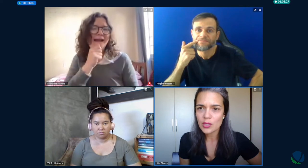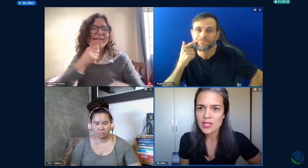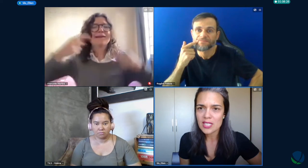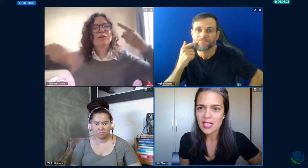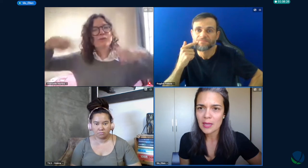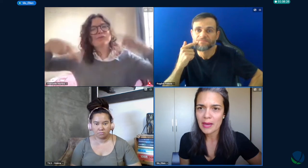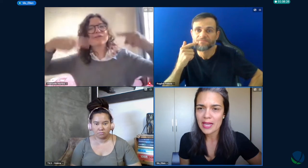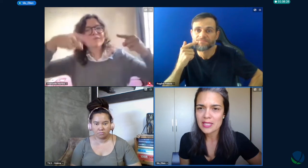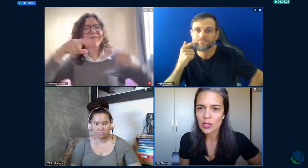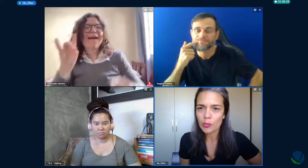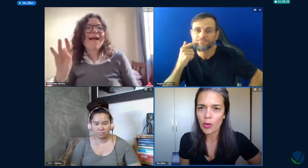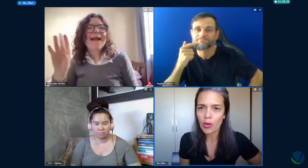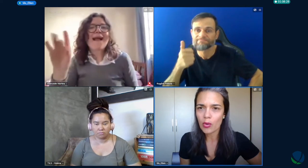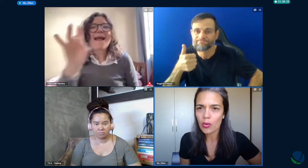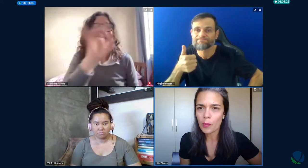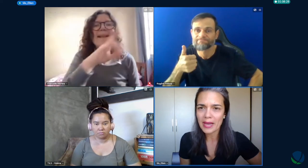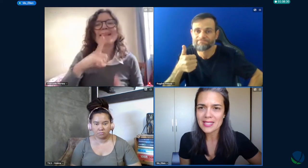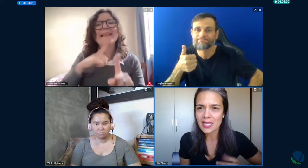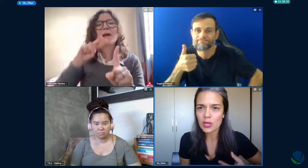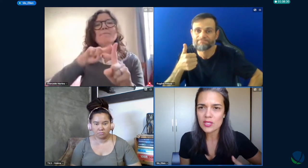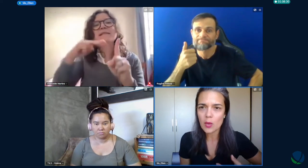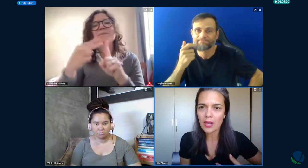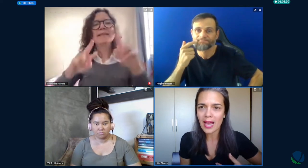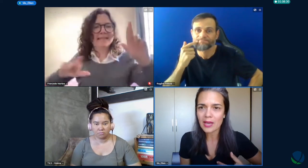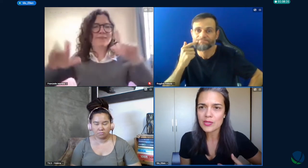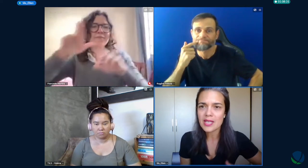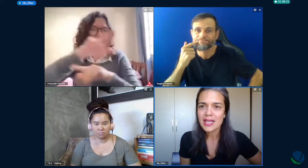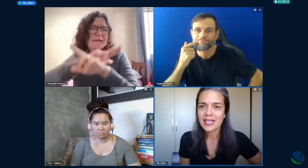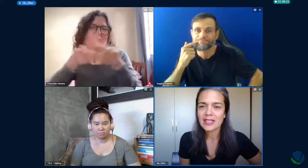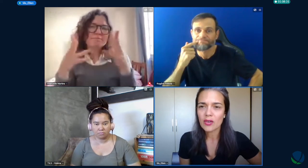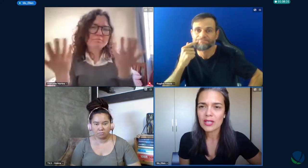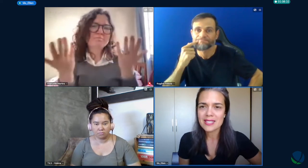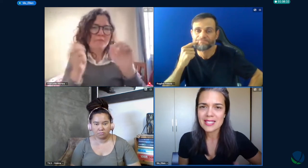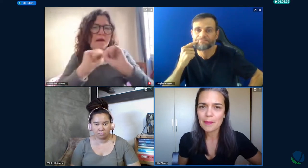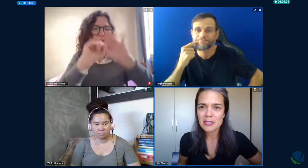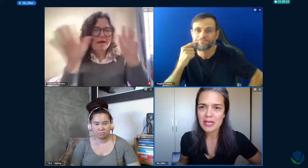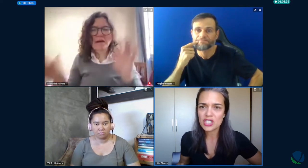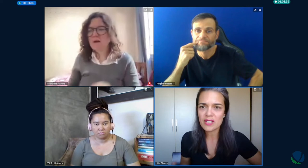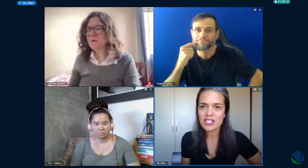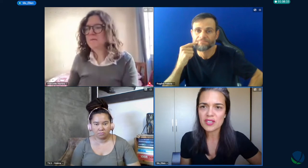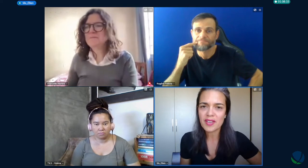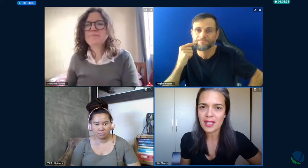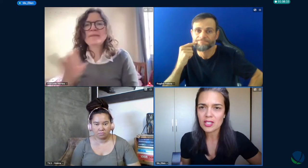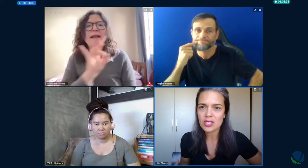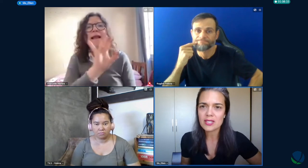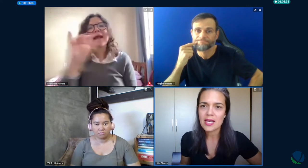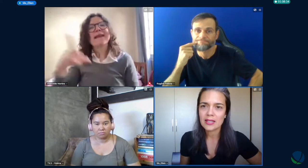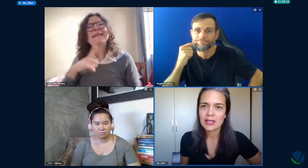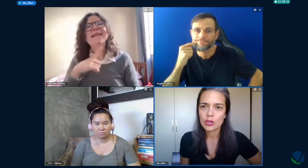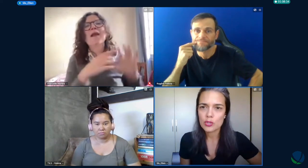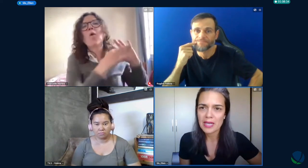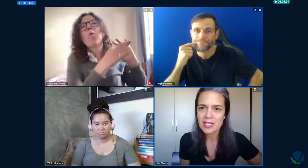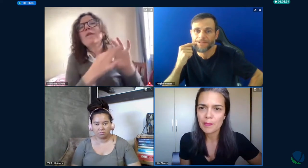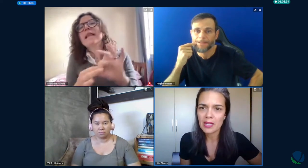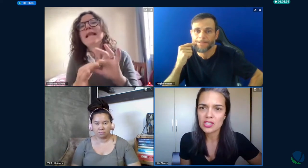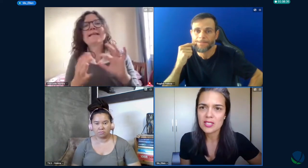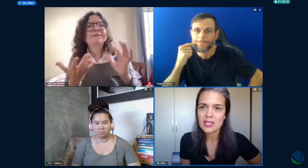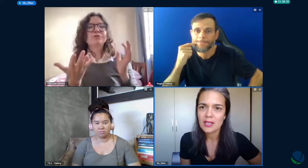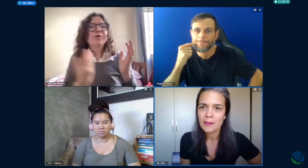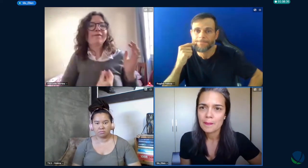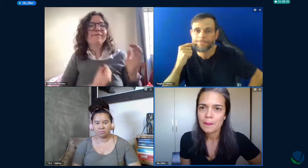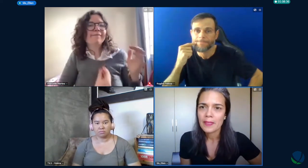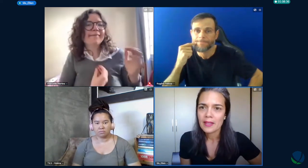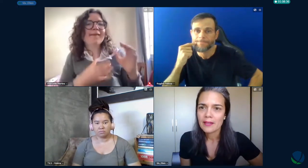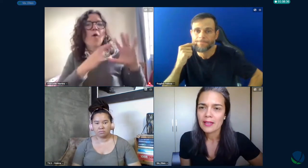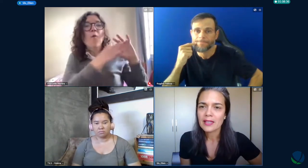Os conceitos, eles ainda parecem um pouco, parece que ainda não estão claros. Então, que existem perspectivas diferentes dos